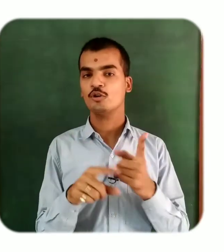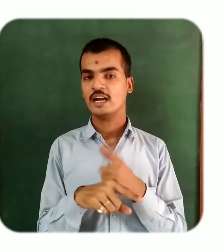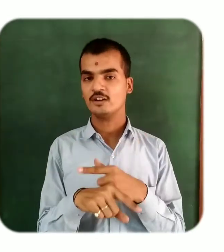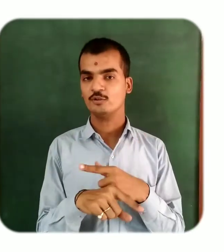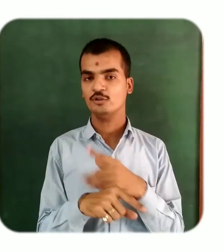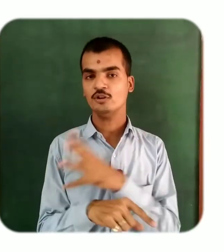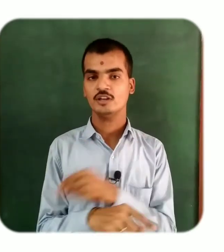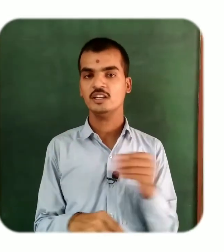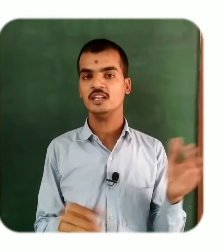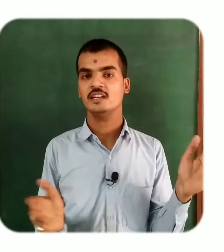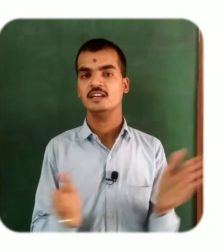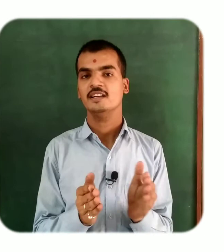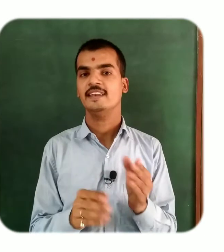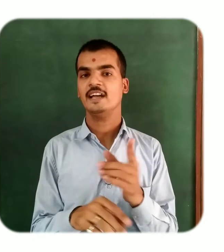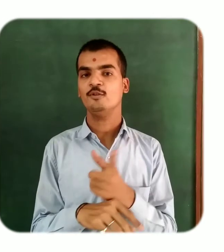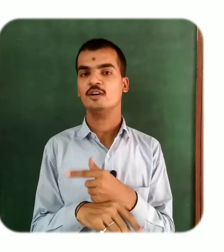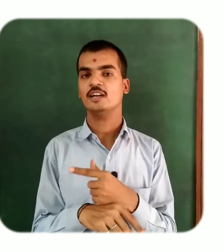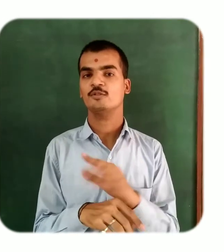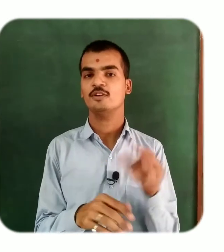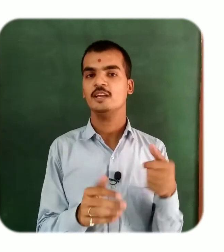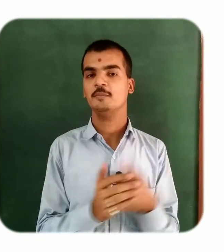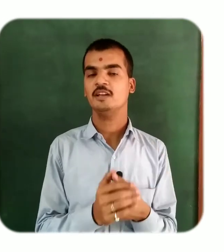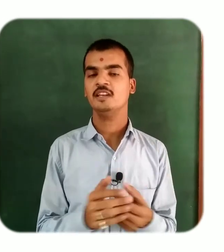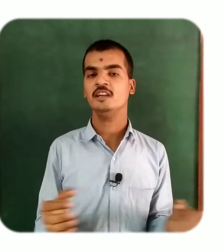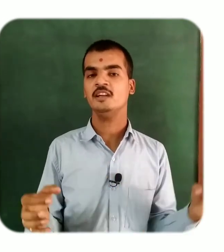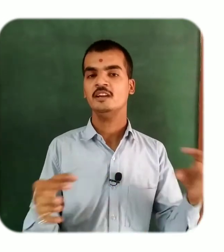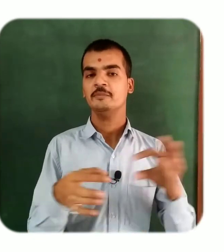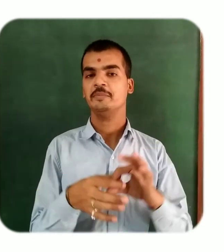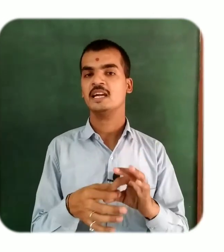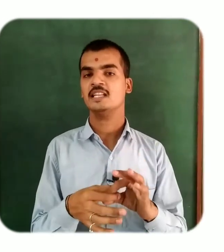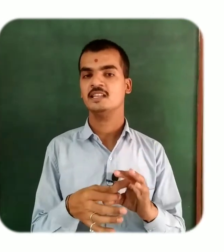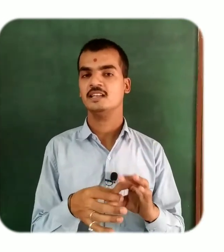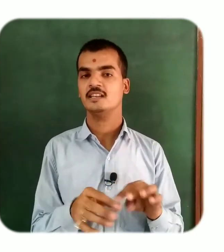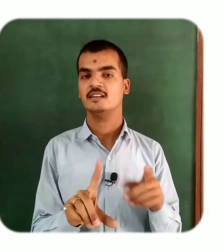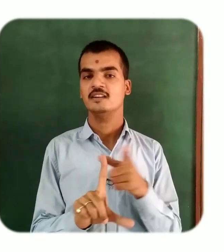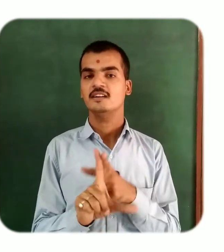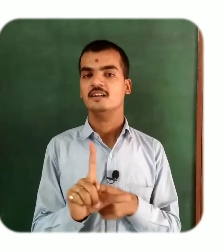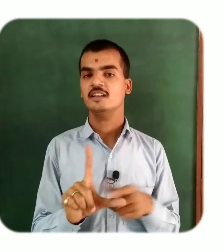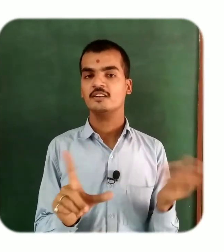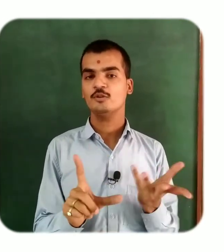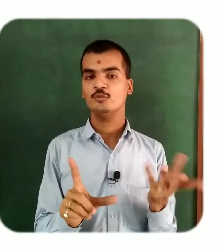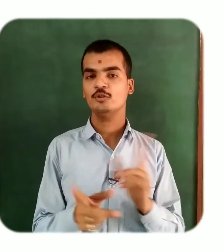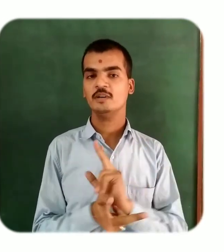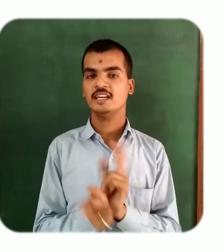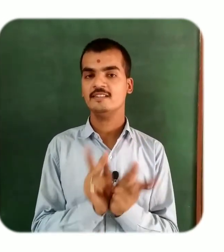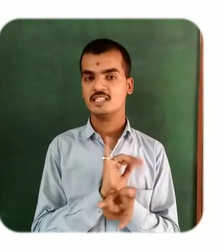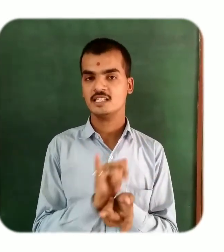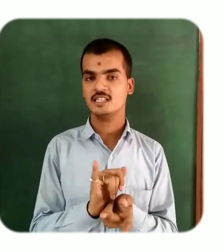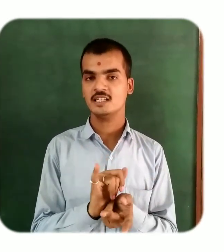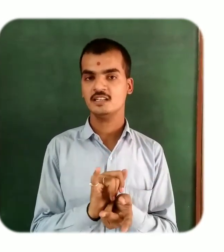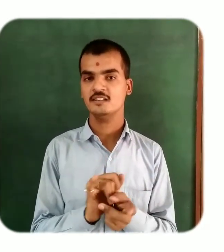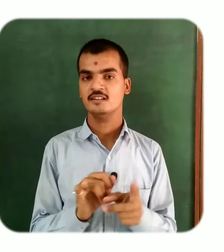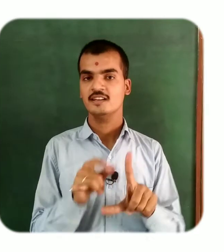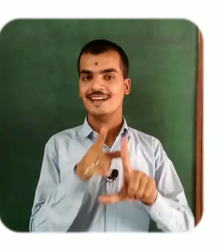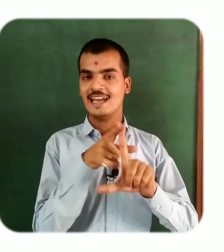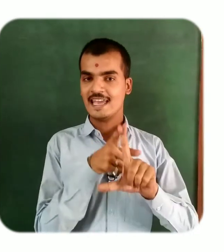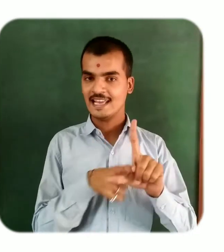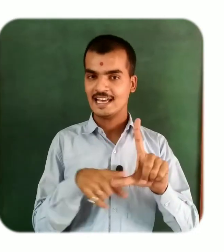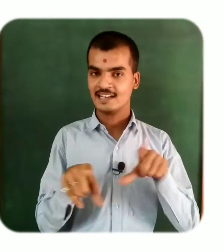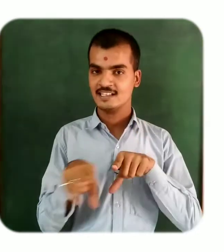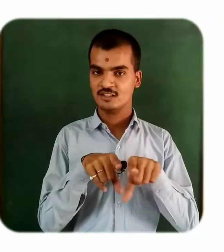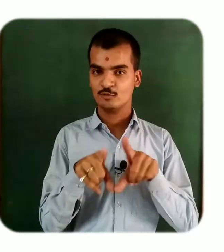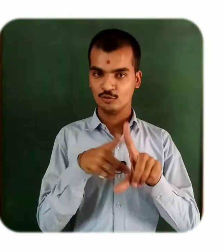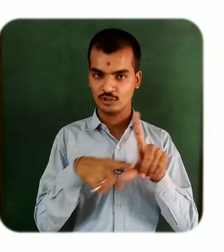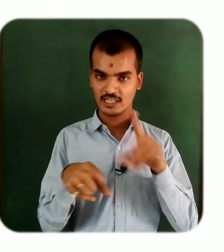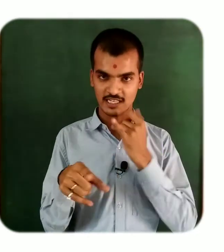મોટો કાંટો અને નાનો કાંટો એ બંને ભેગા થઈ અને કયો ખૂણો બનાવે છે?